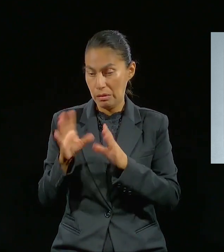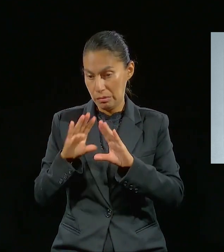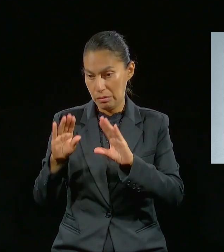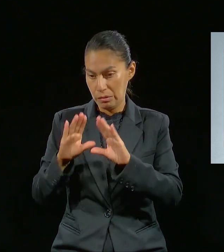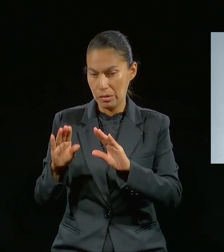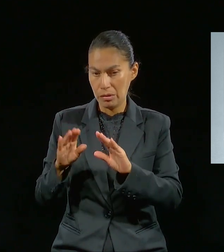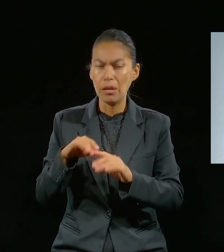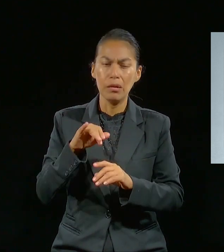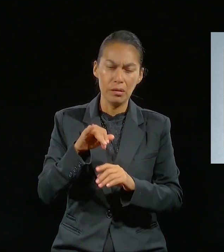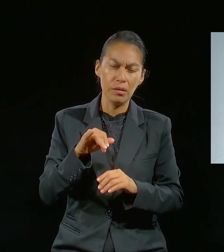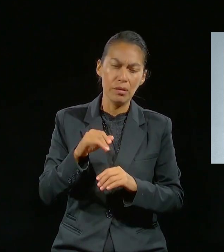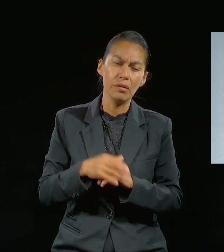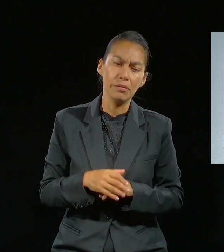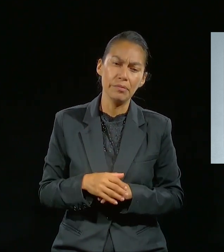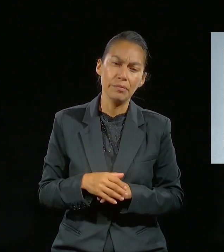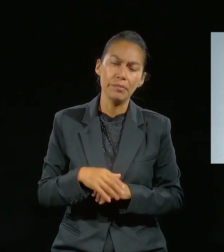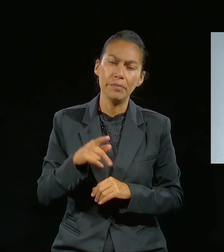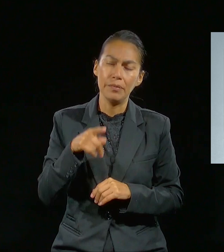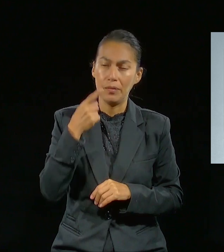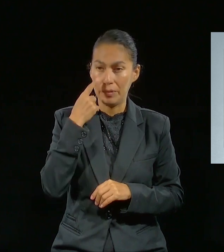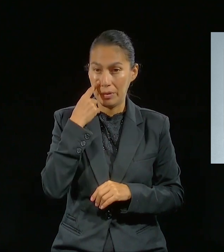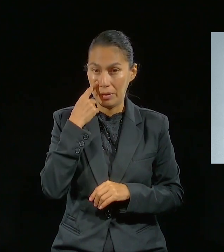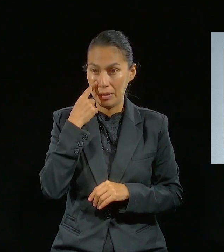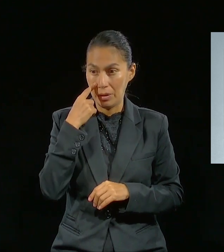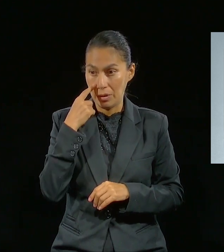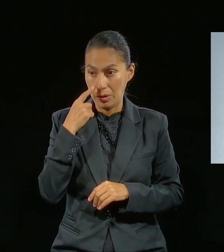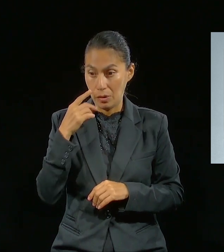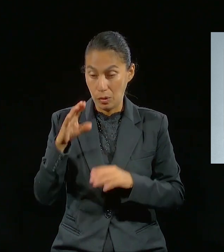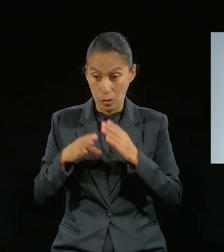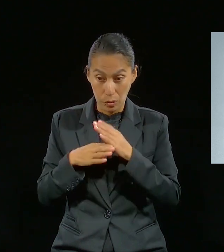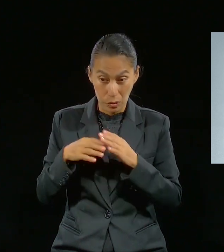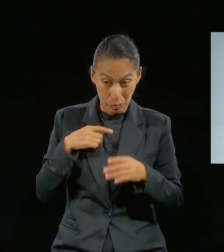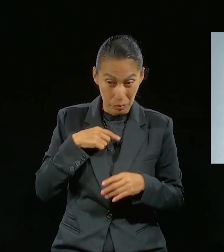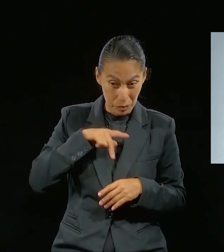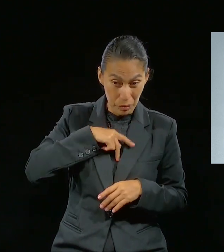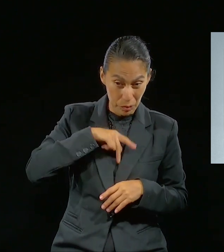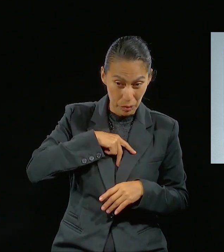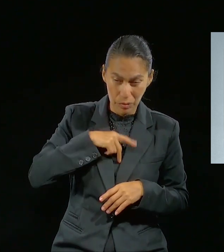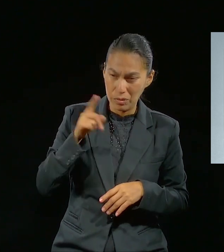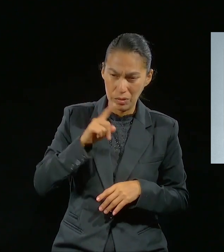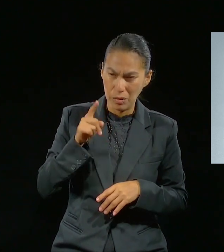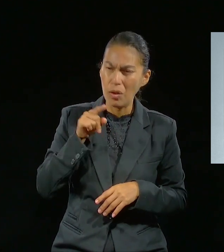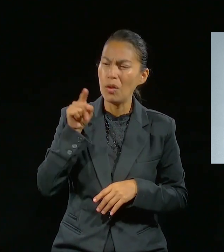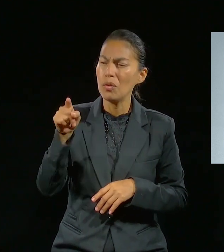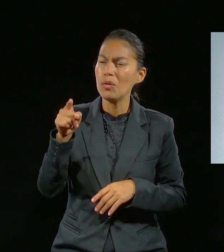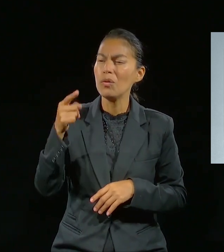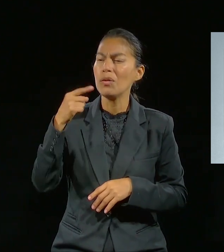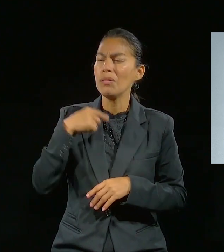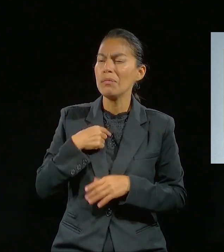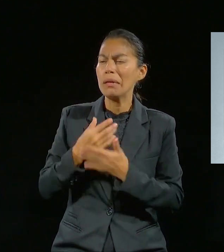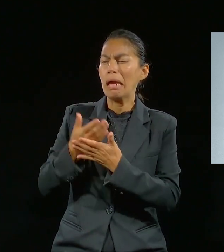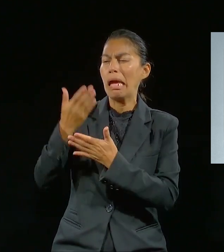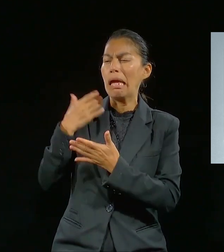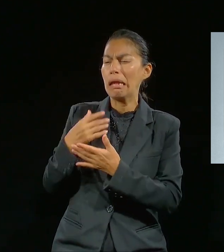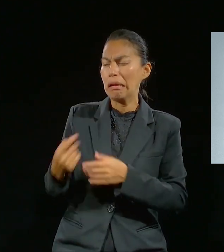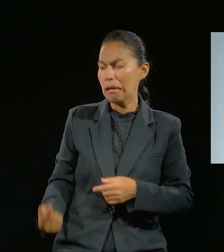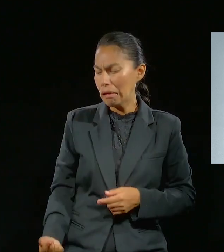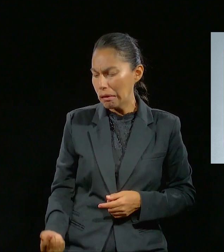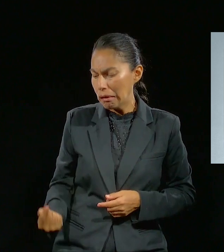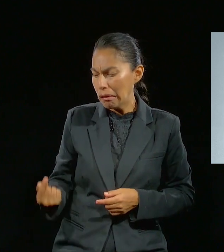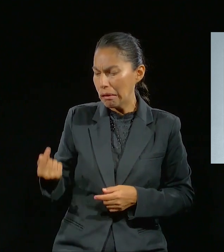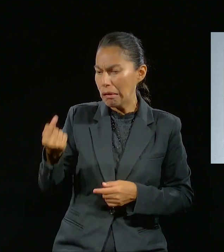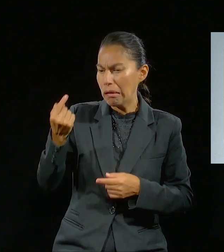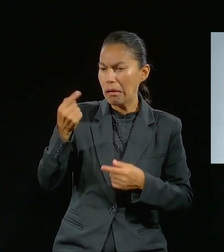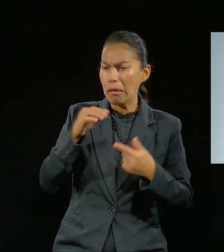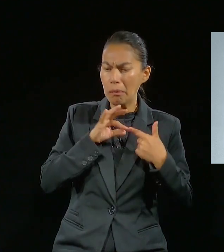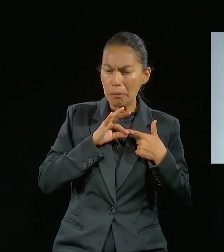¿no? sí, me dice, mira, mamá, dice, ¿no crees que es obra mía? Dice, tú desde chiquito nos guiaste, me